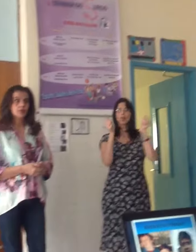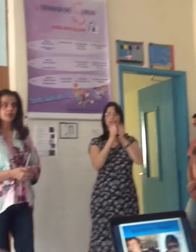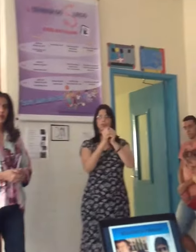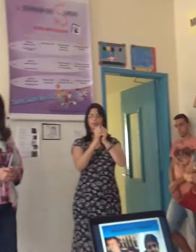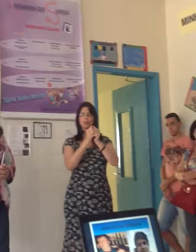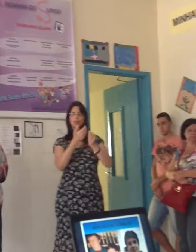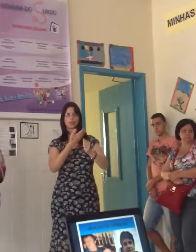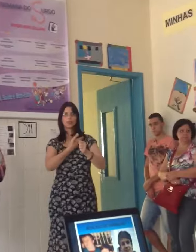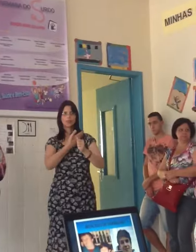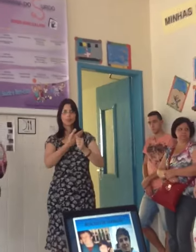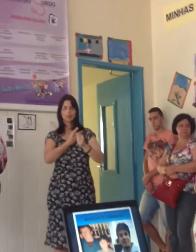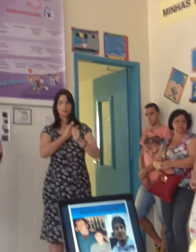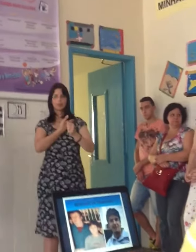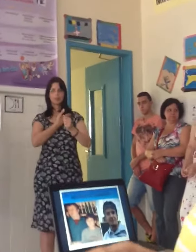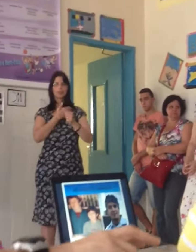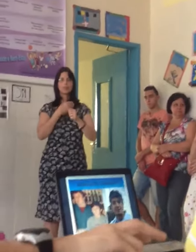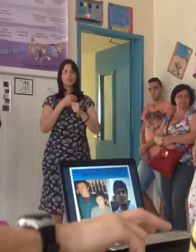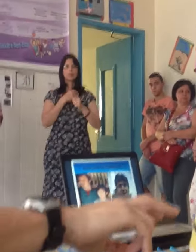gente segura aí.